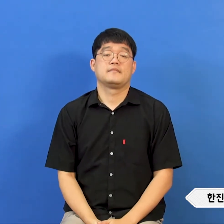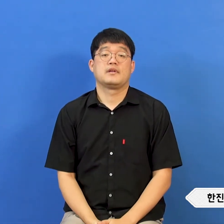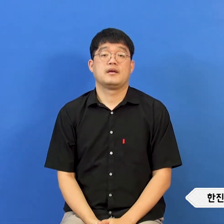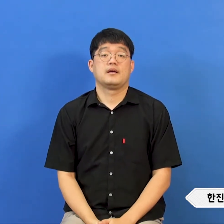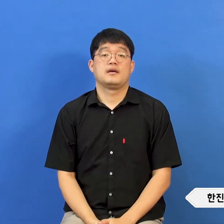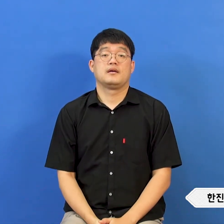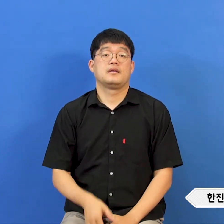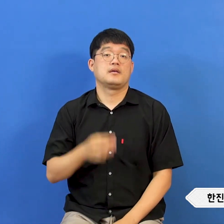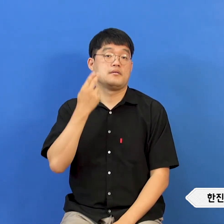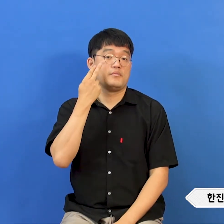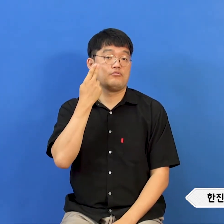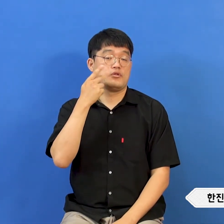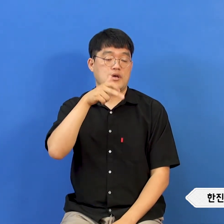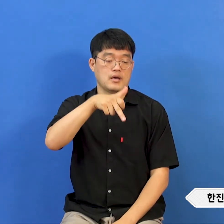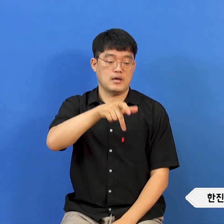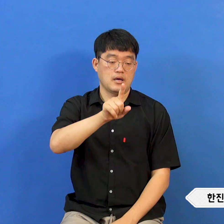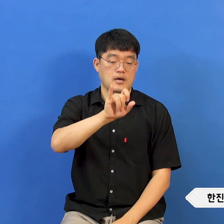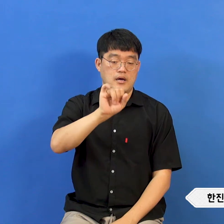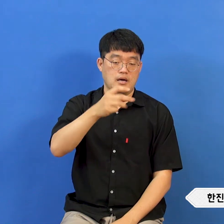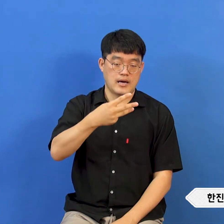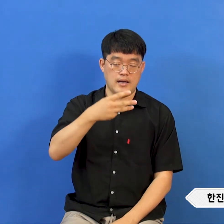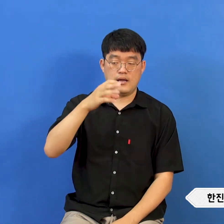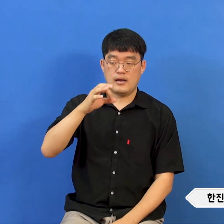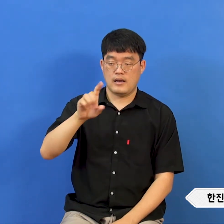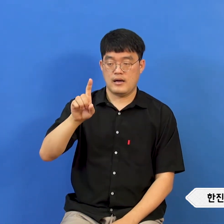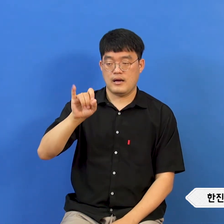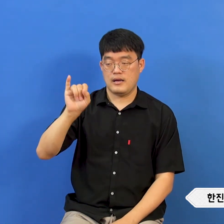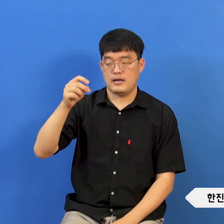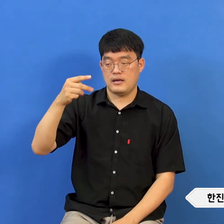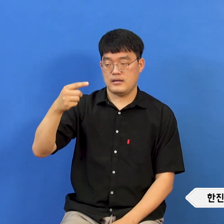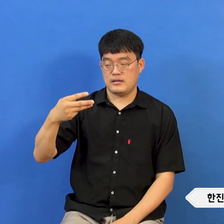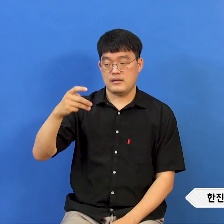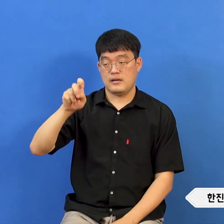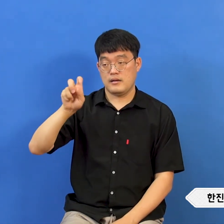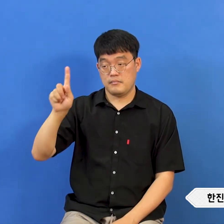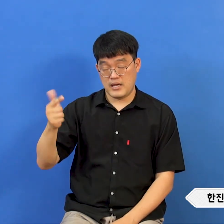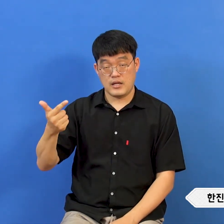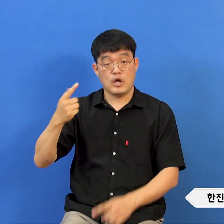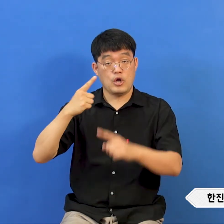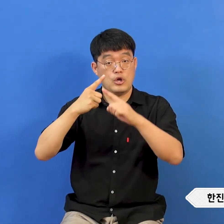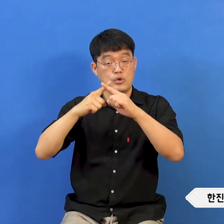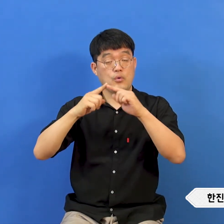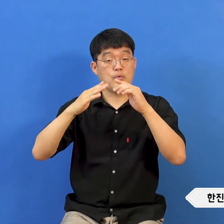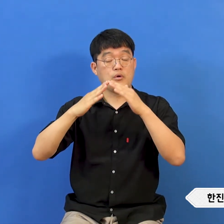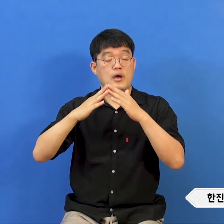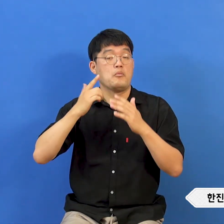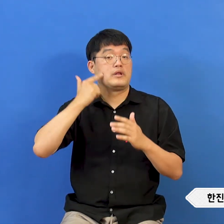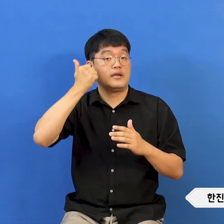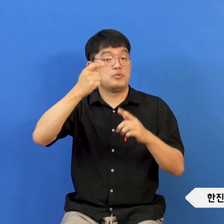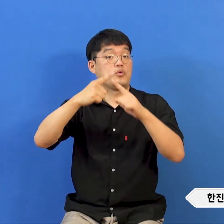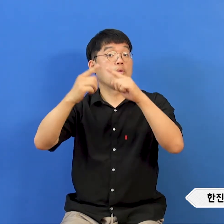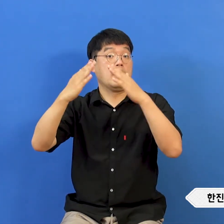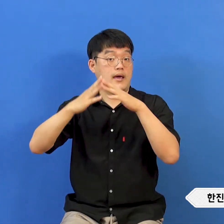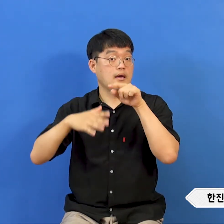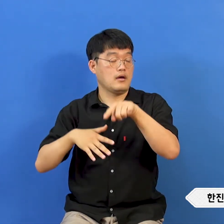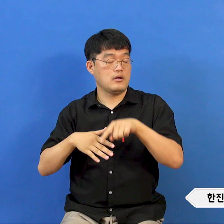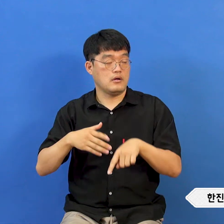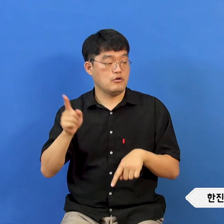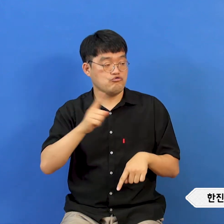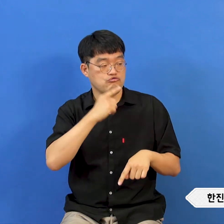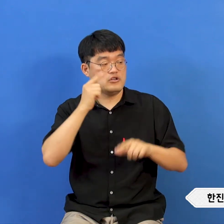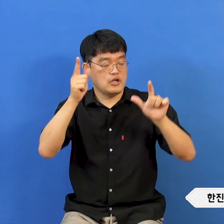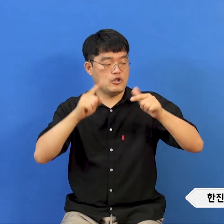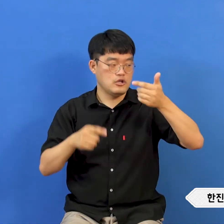미국의 카일 아이들만 목사님 교회에 주일날인데 어떤 젊은 부인이